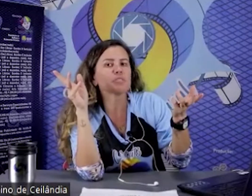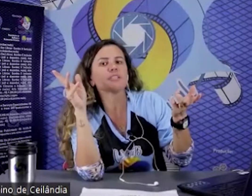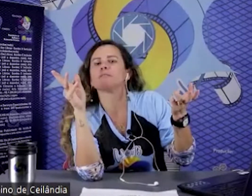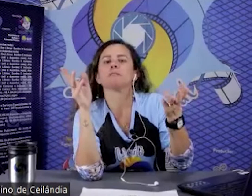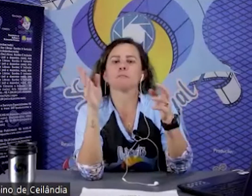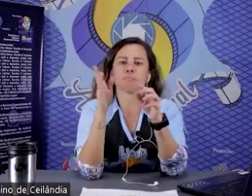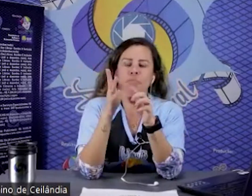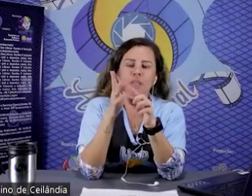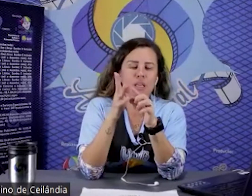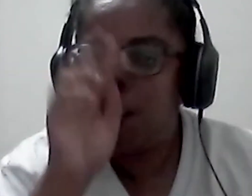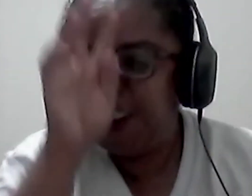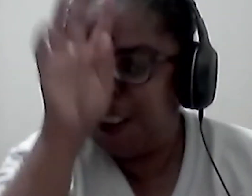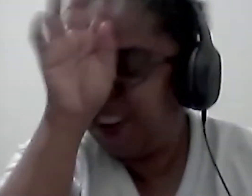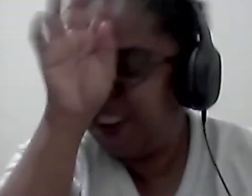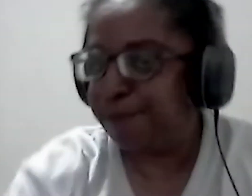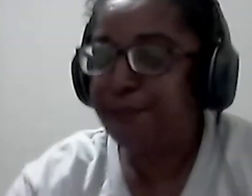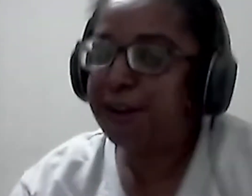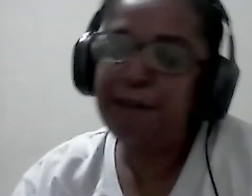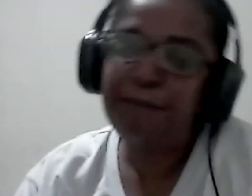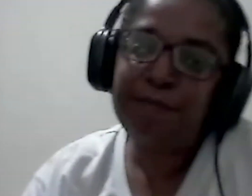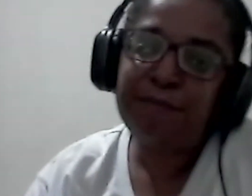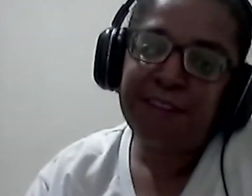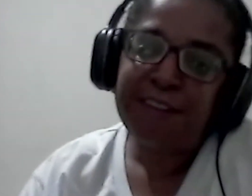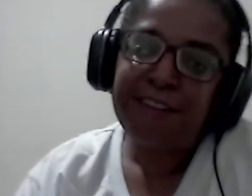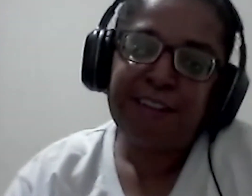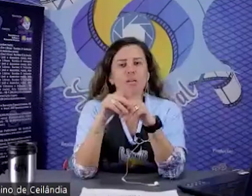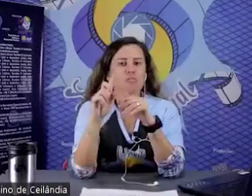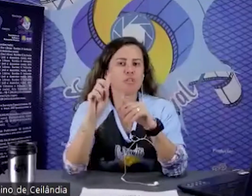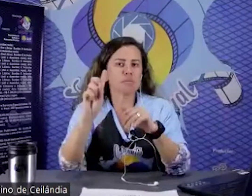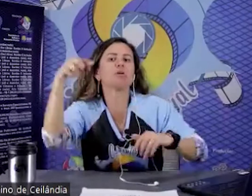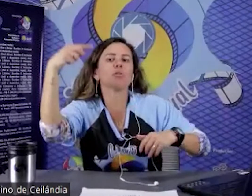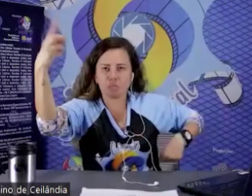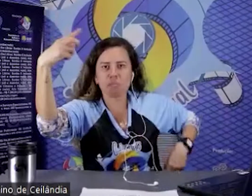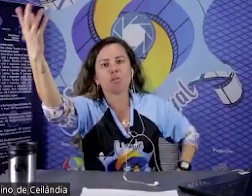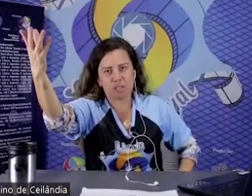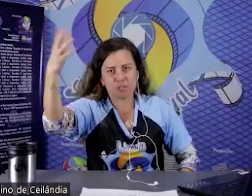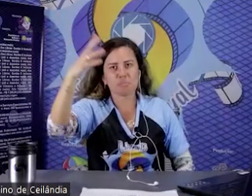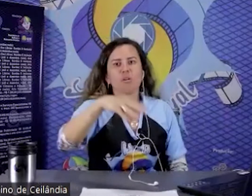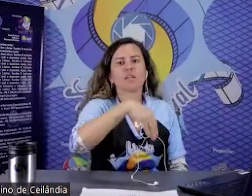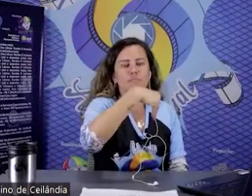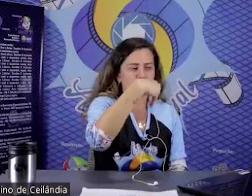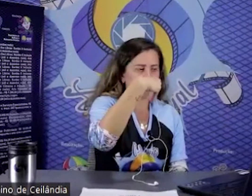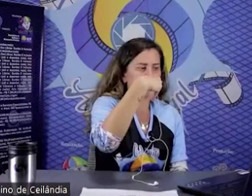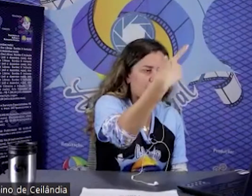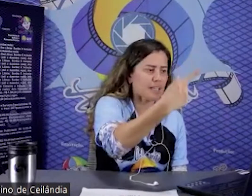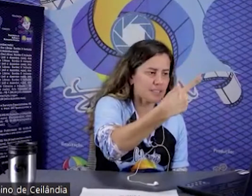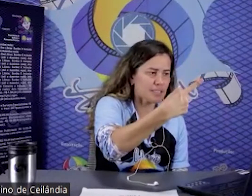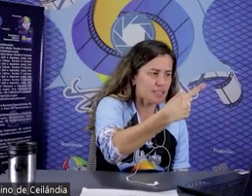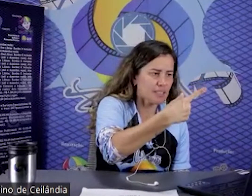né? Não anda não, anda não, anda não. Anda não. E mandou ela embora. Mas não foi embora, foi embora para casa.